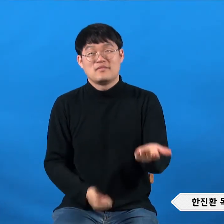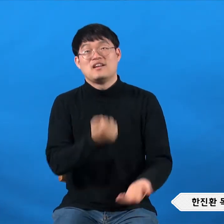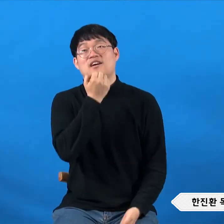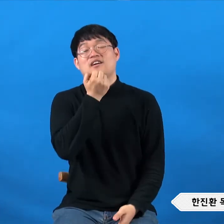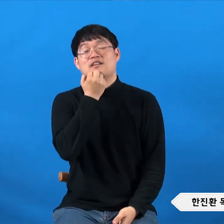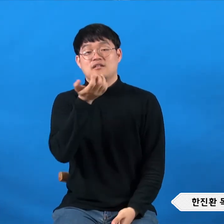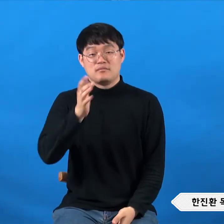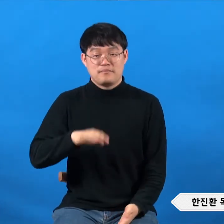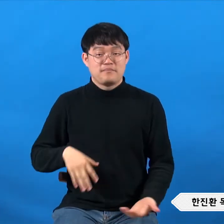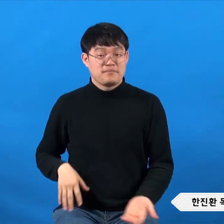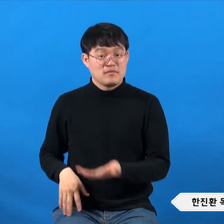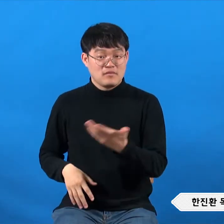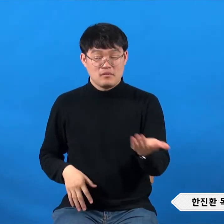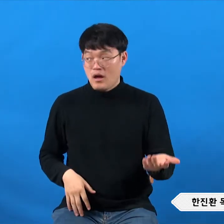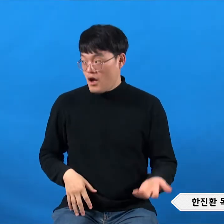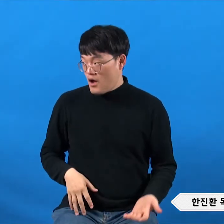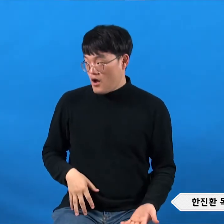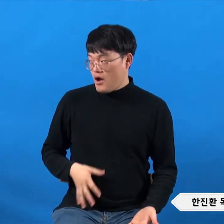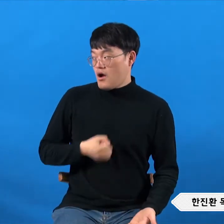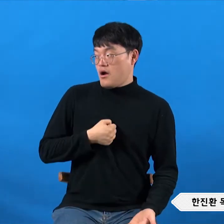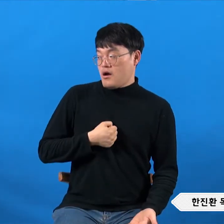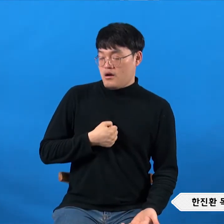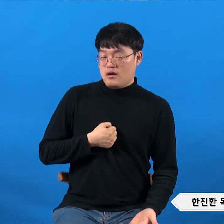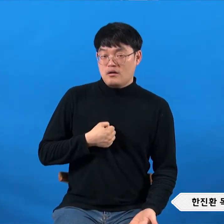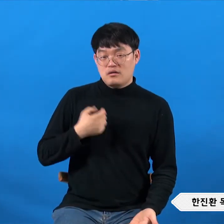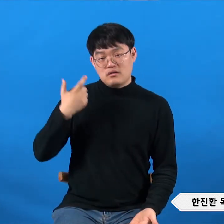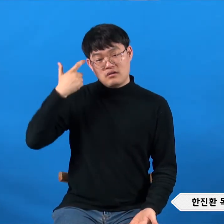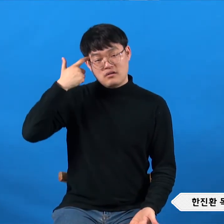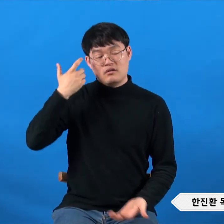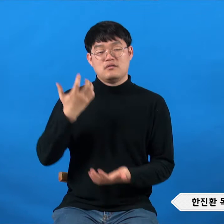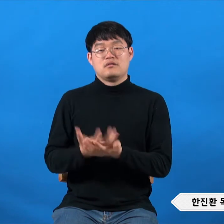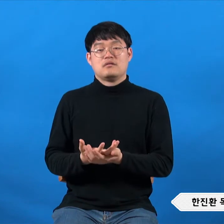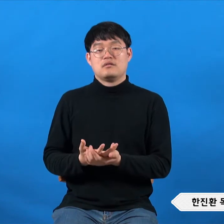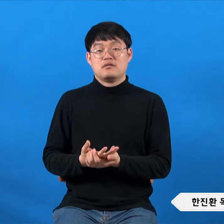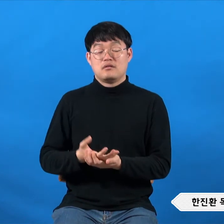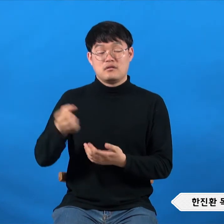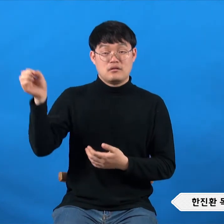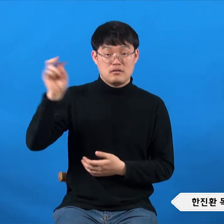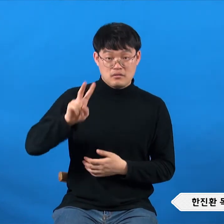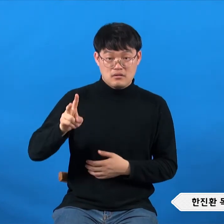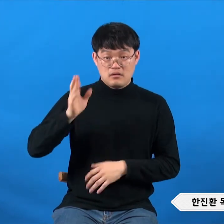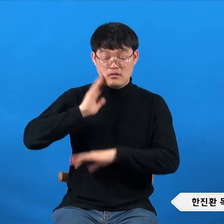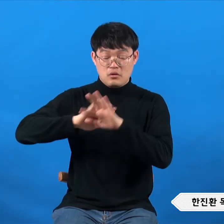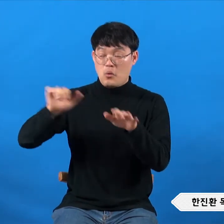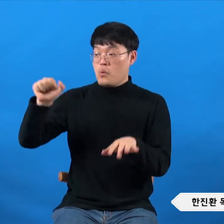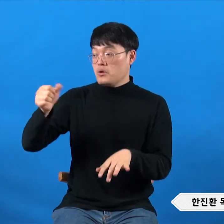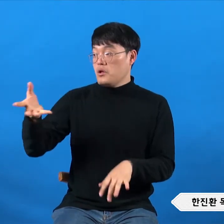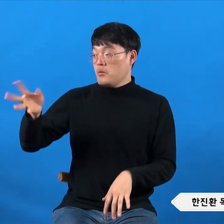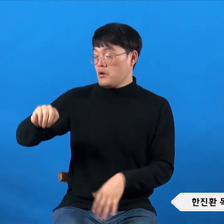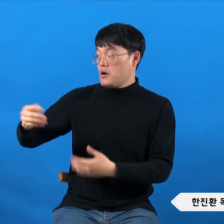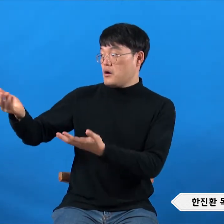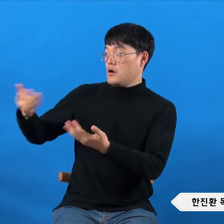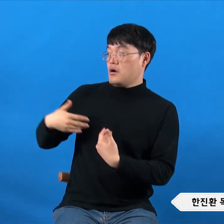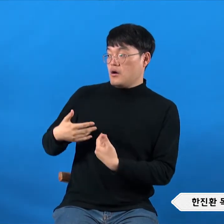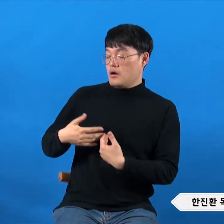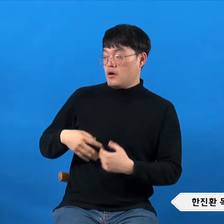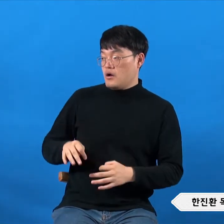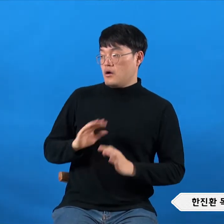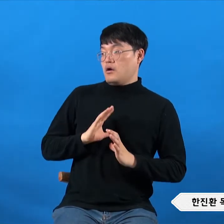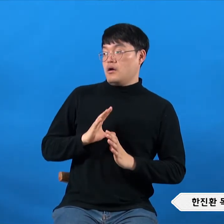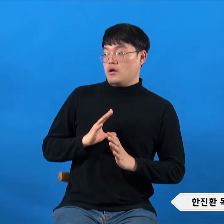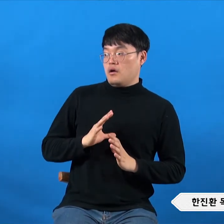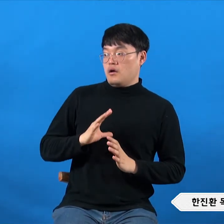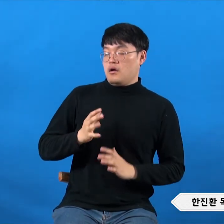여러분 웃으시지만 여러분 심장마비에 안 걸릴 자신 있으십니까? 갑자기 하늘에서 절반이니까 50억이 그냥